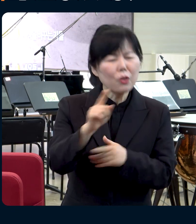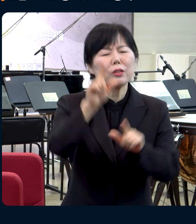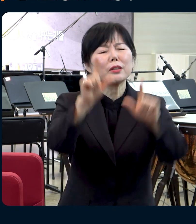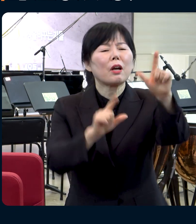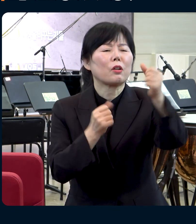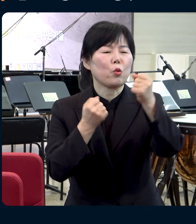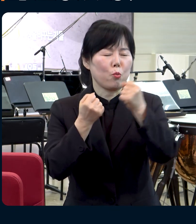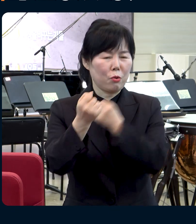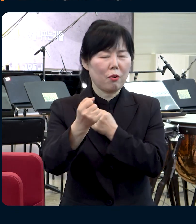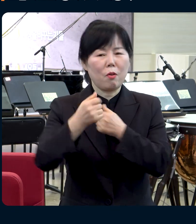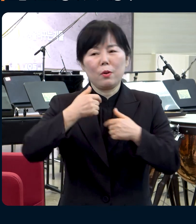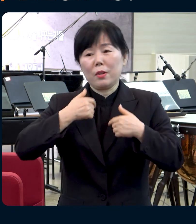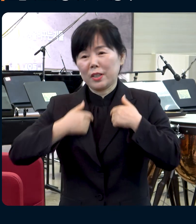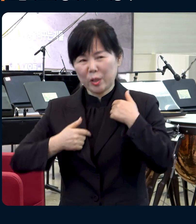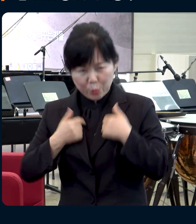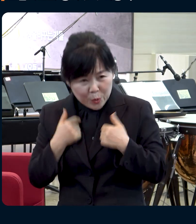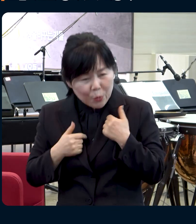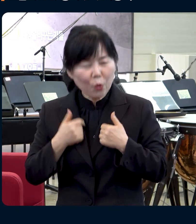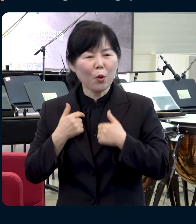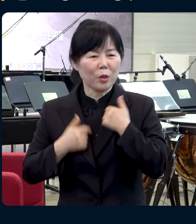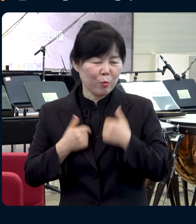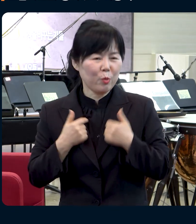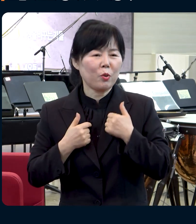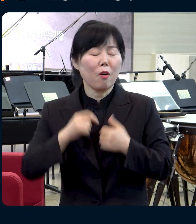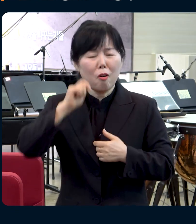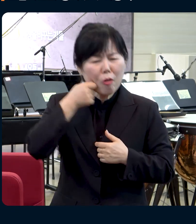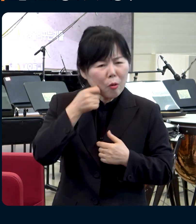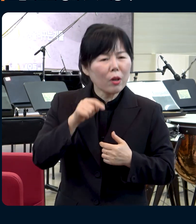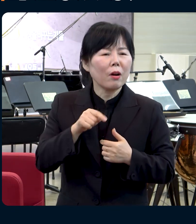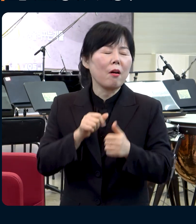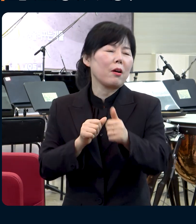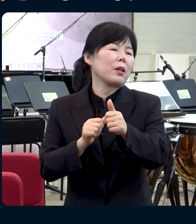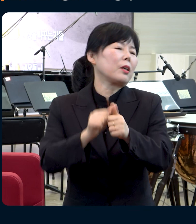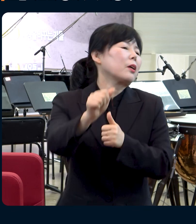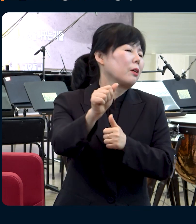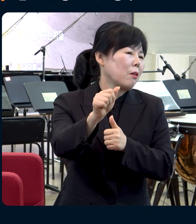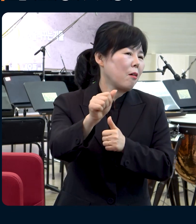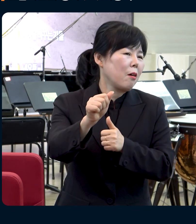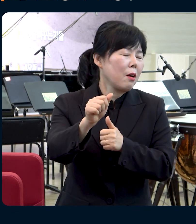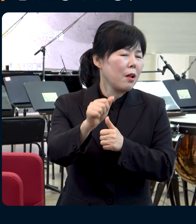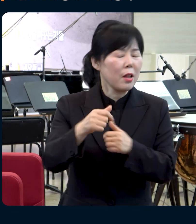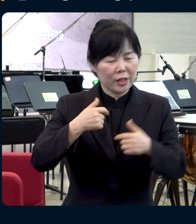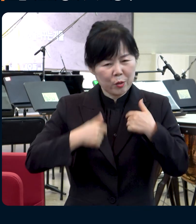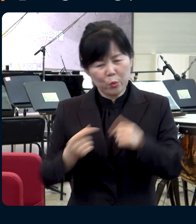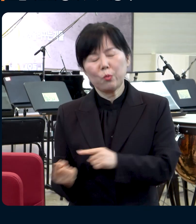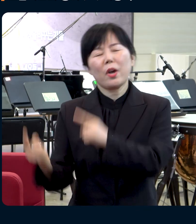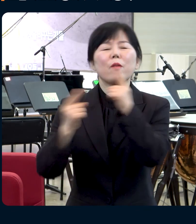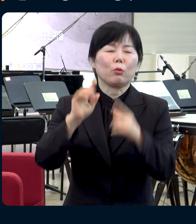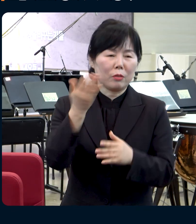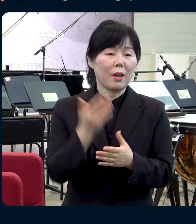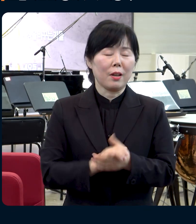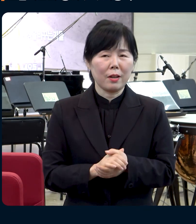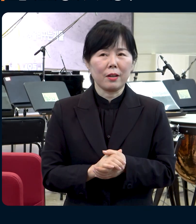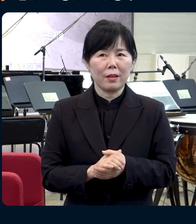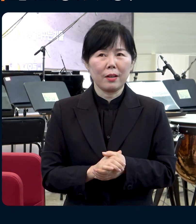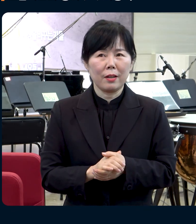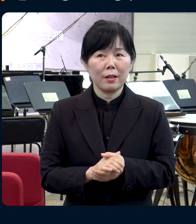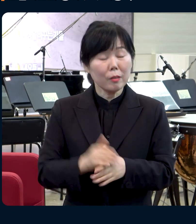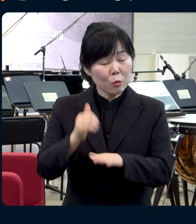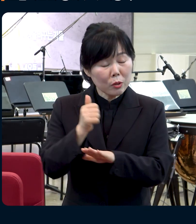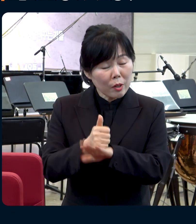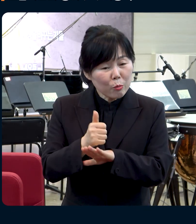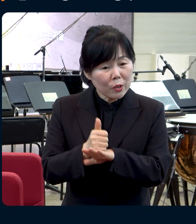가운데서도 기쁨으로 그 모든 부분들을 이겨낼 수 있는 기쁨이 회복되게 되는 것입니다. 따라서 여러분,